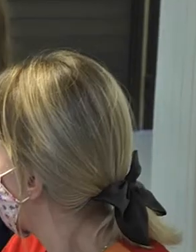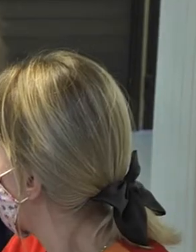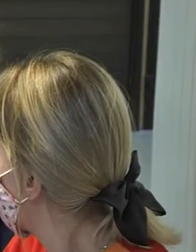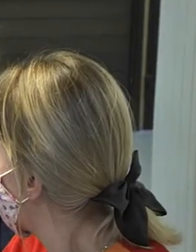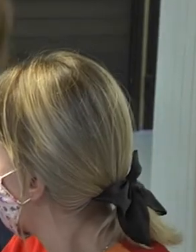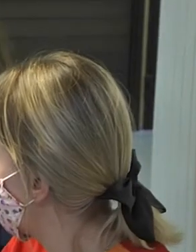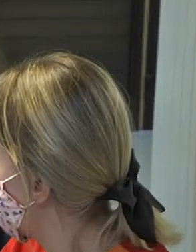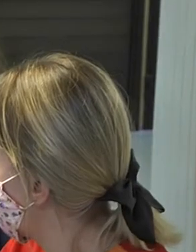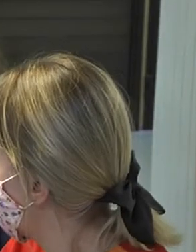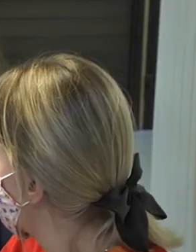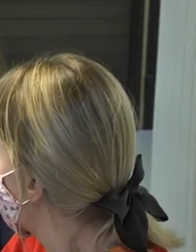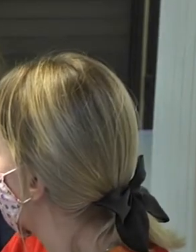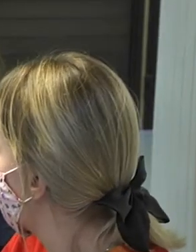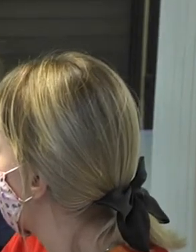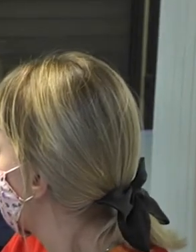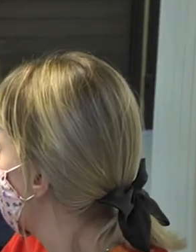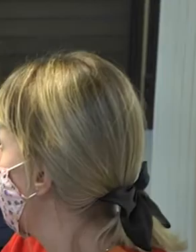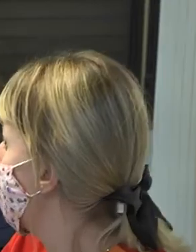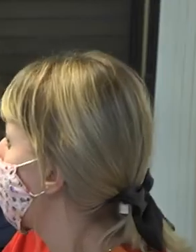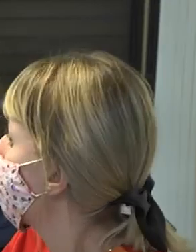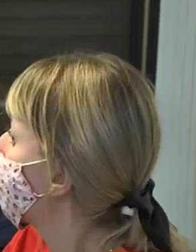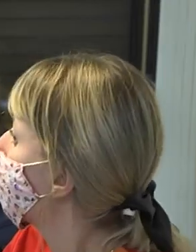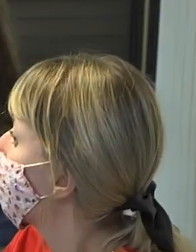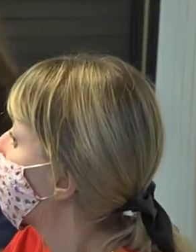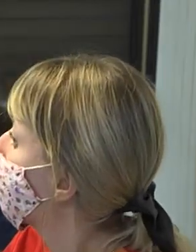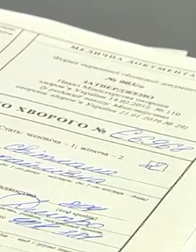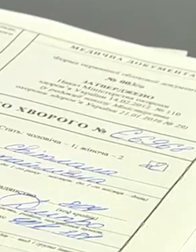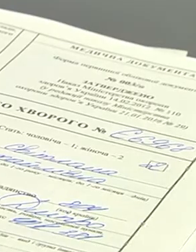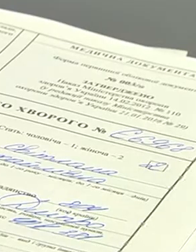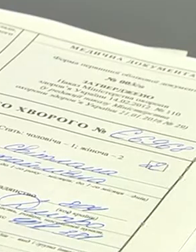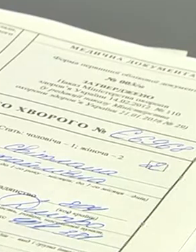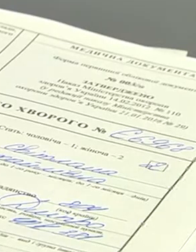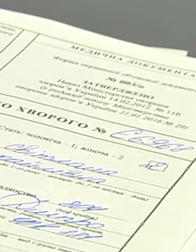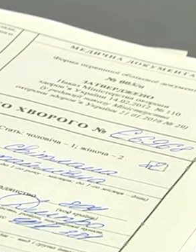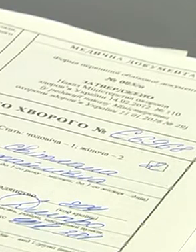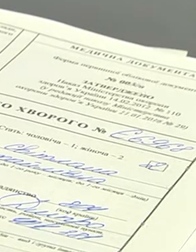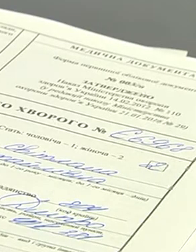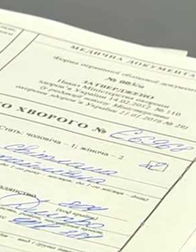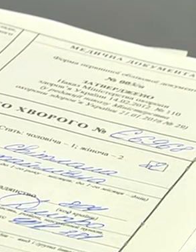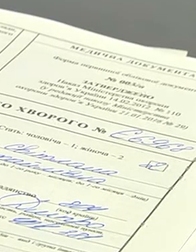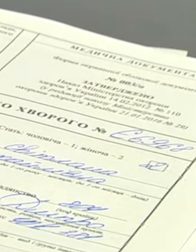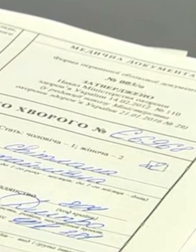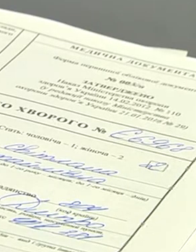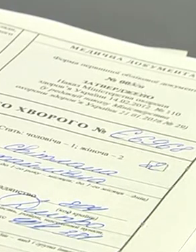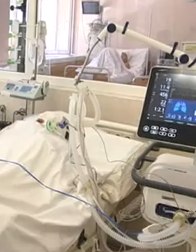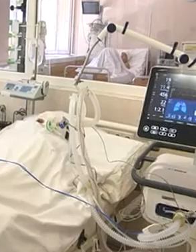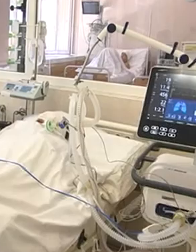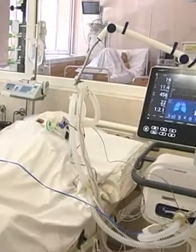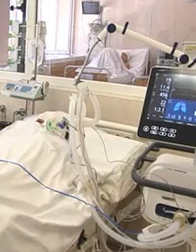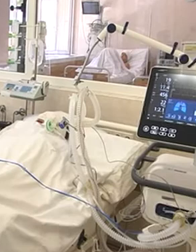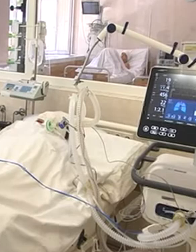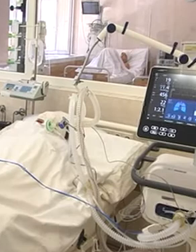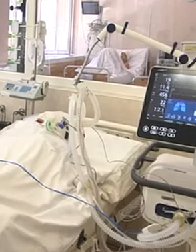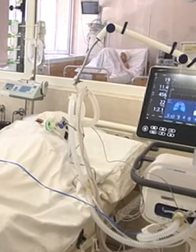людей. А очільник відомства Максим Степанов на щоденному брифінгу заявив, що Україна пройшла пік третьої хвилі